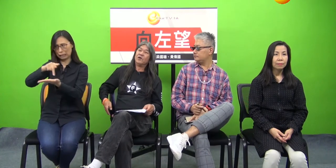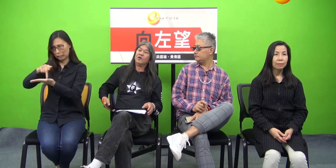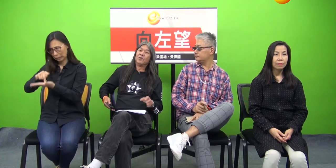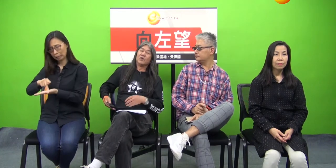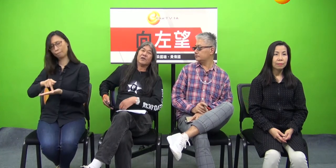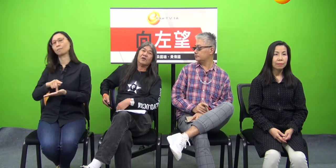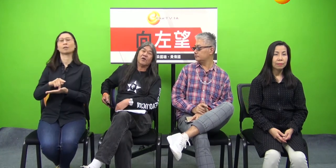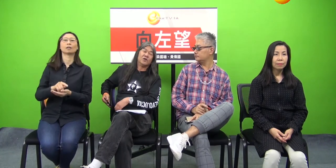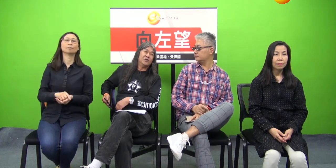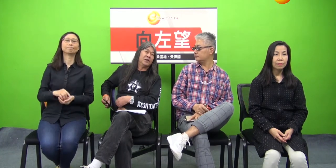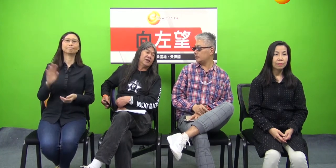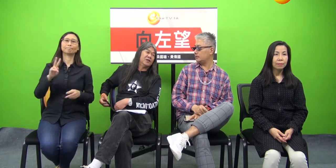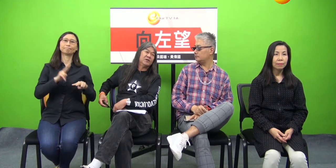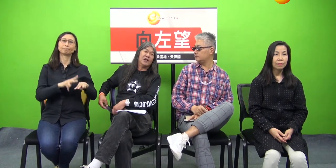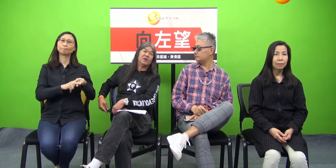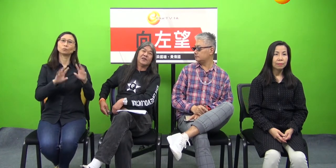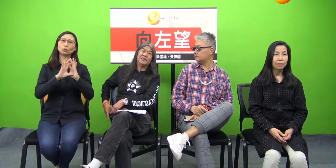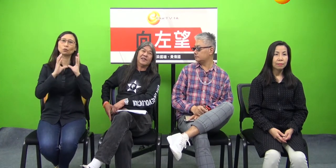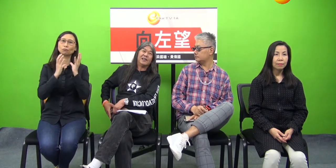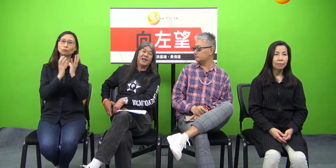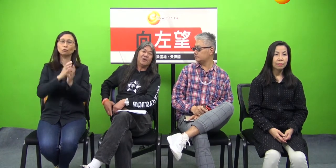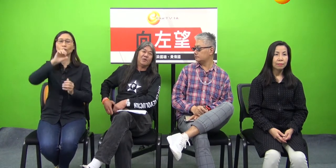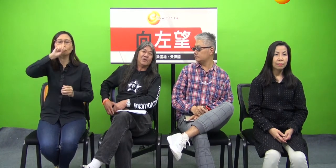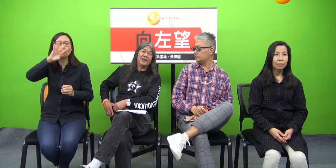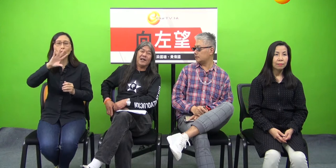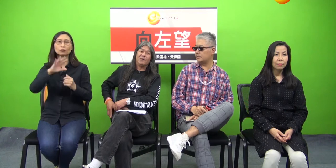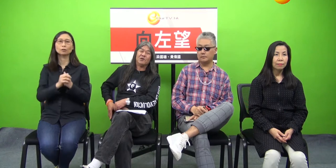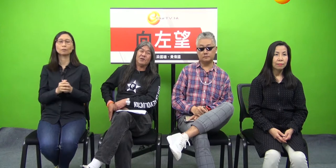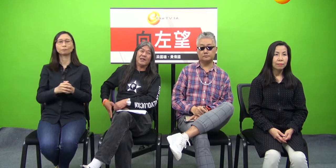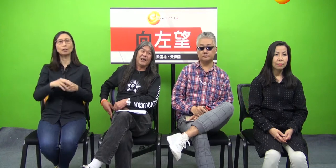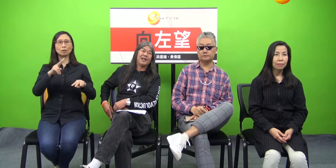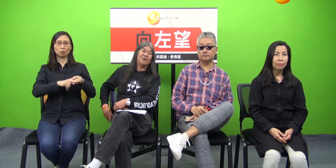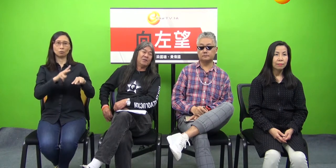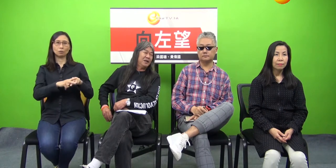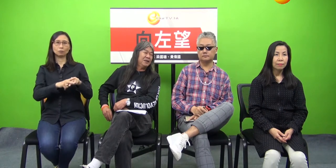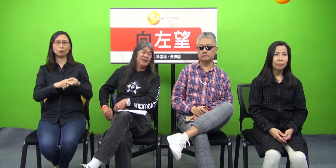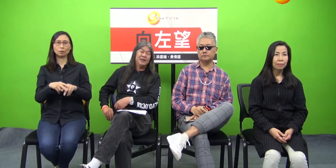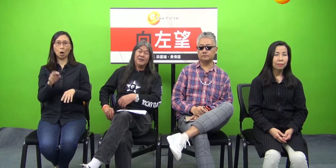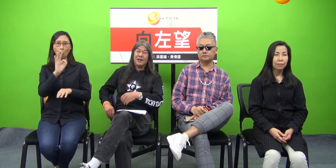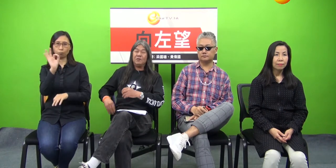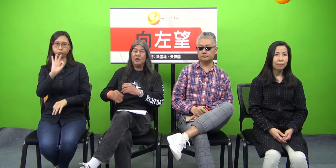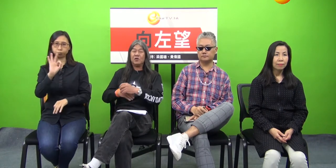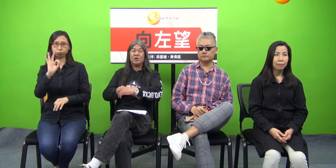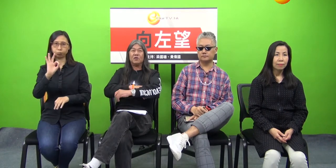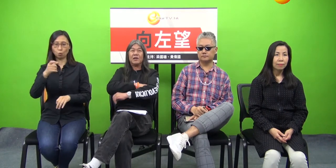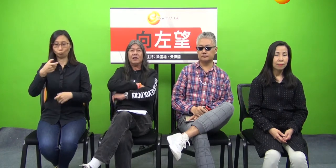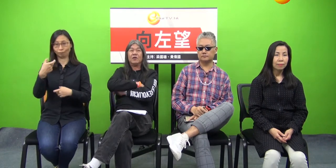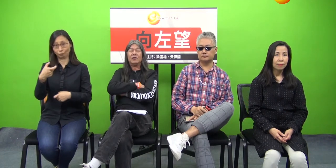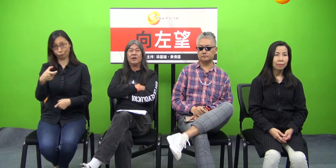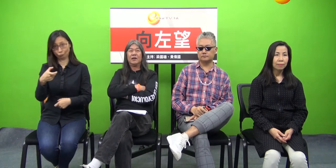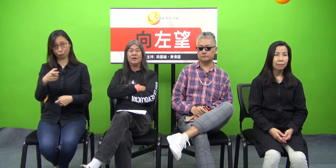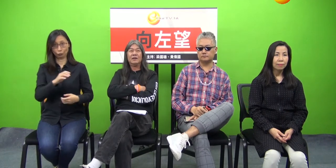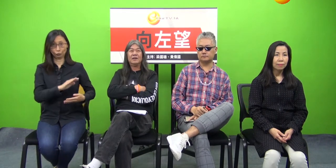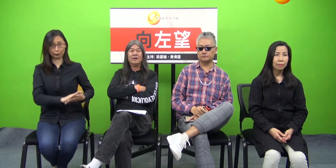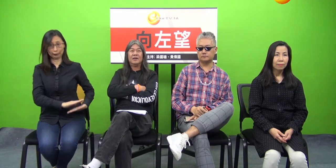永遠都不是共產黨的術語，共產黨就是資產階級、無產階級、中產階級，是不是？這個中國共產黨